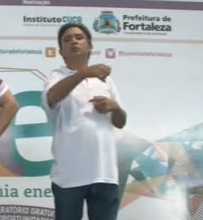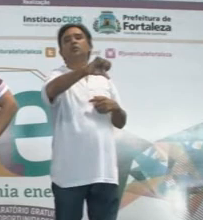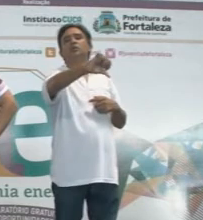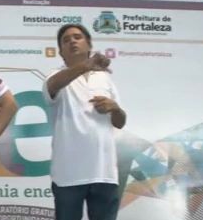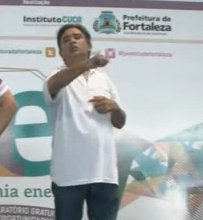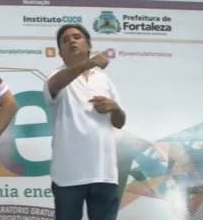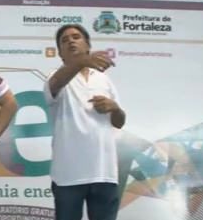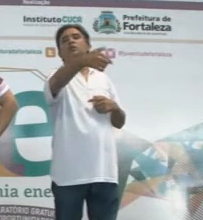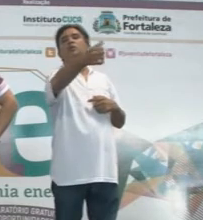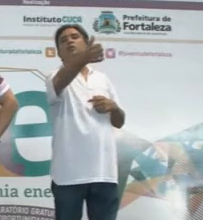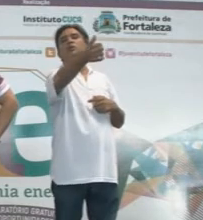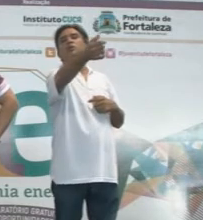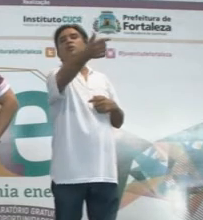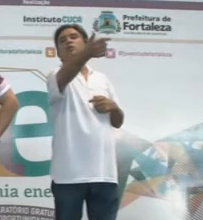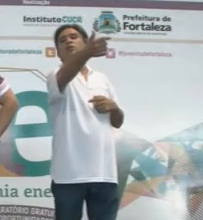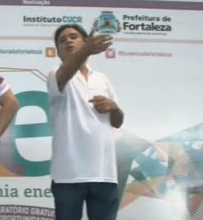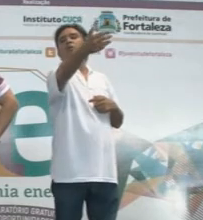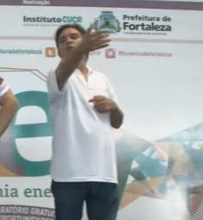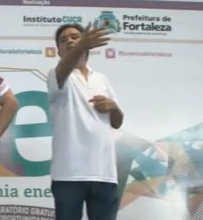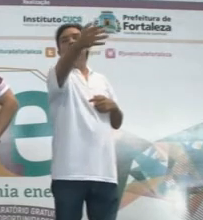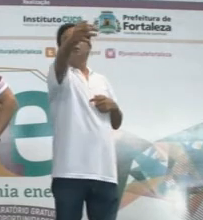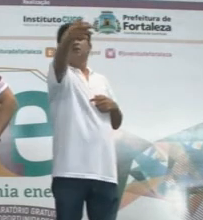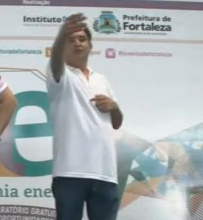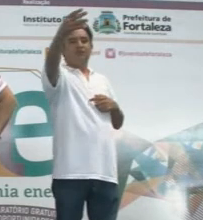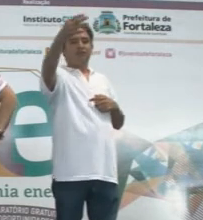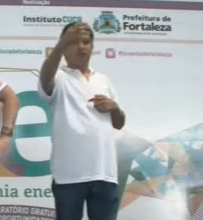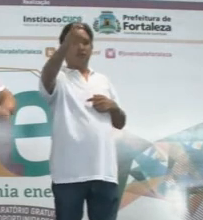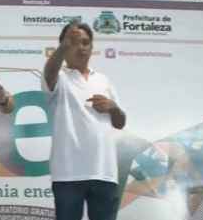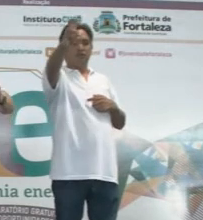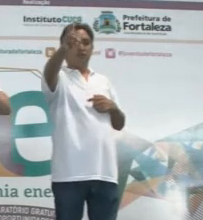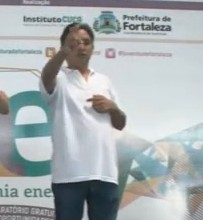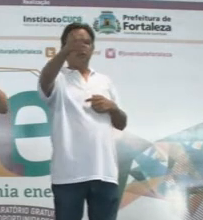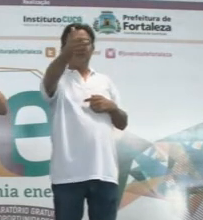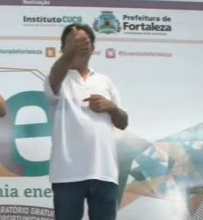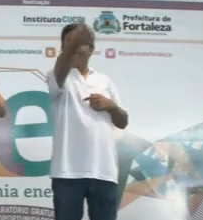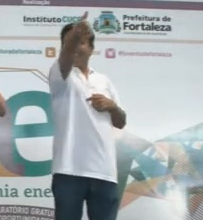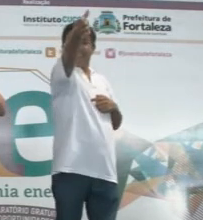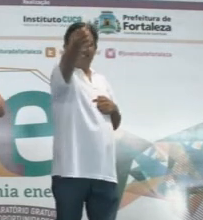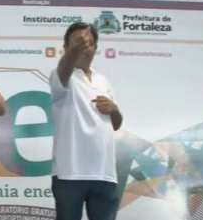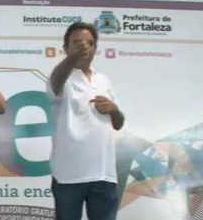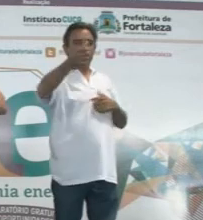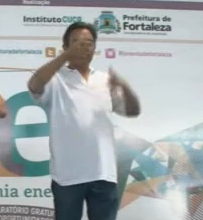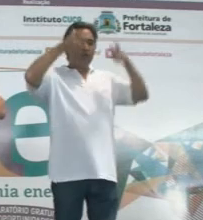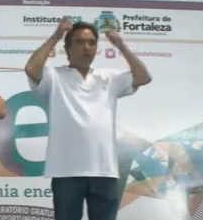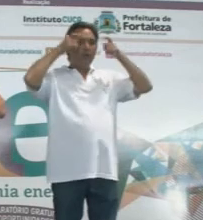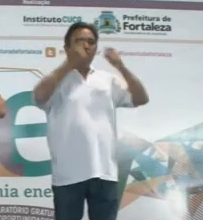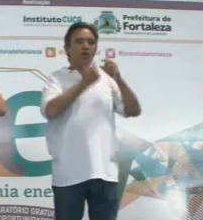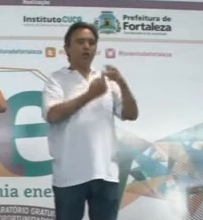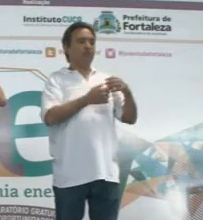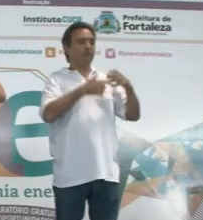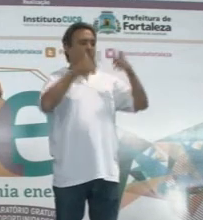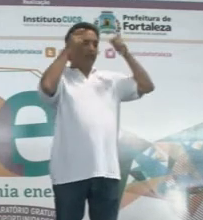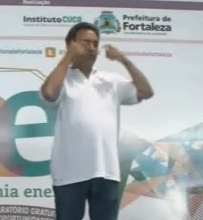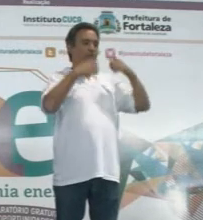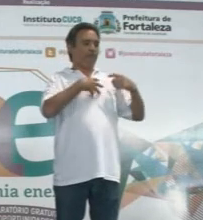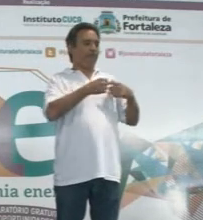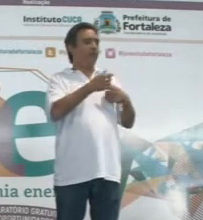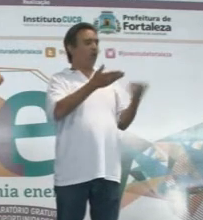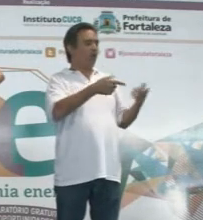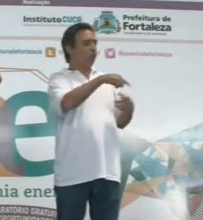no décimo primeiro, décimo segundo, décimo terceiro, décimo quarto, décimo quinto, décimo sexto da mesma família. Se for uma